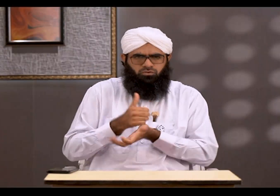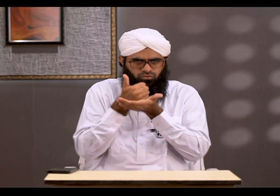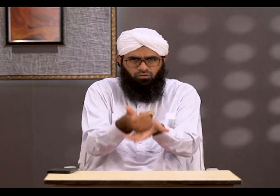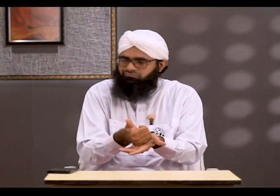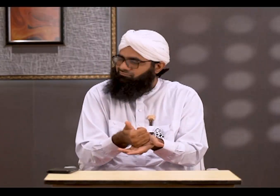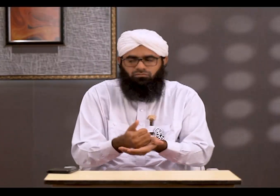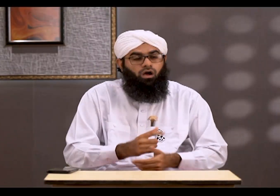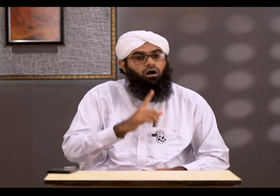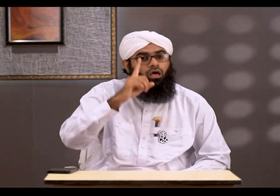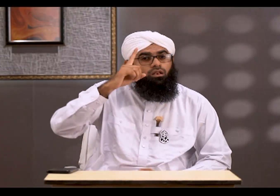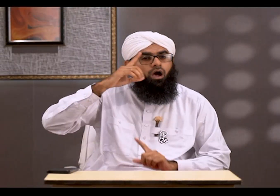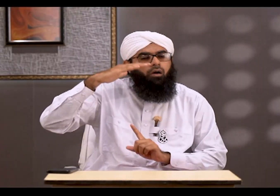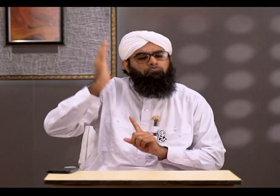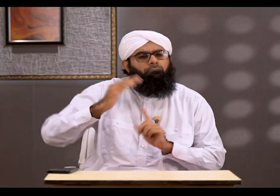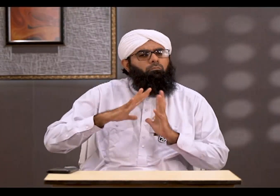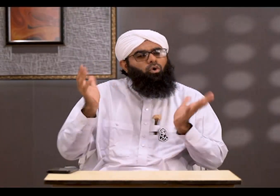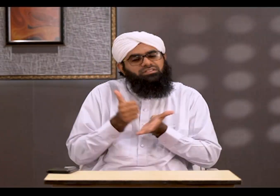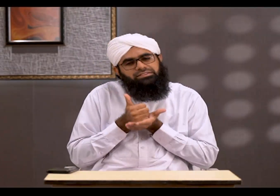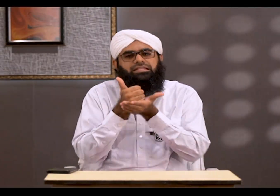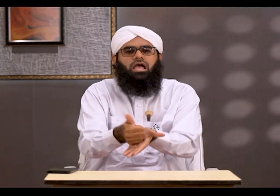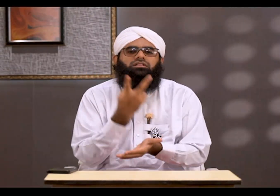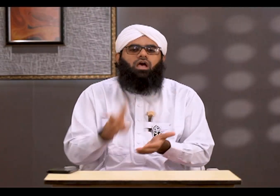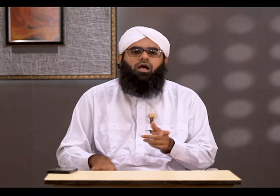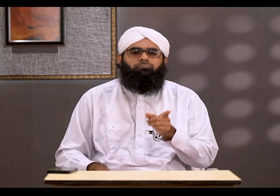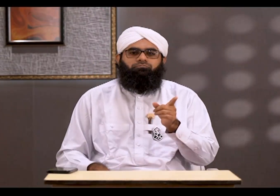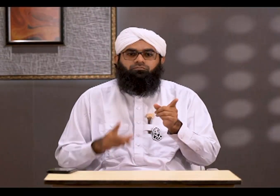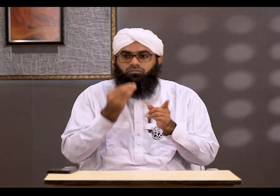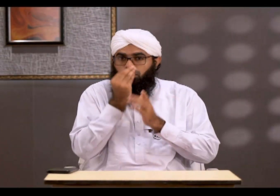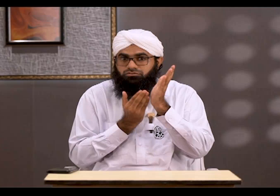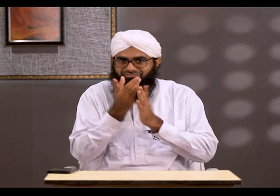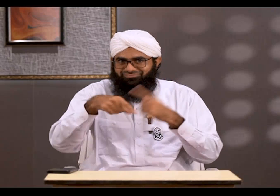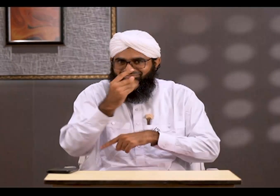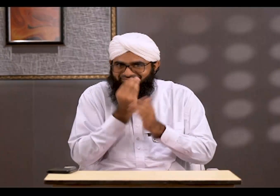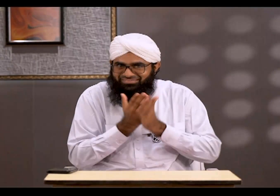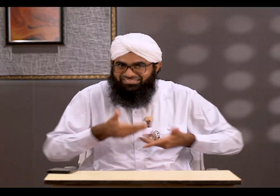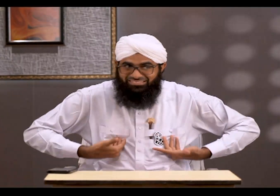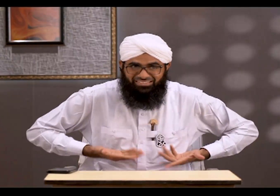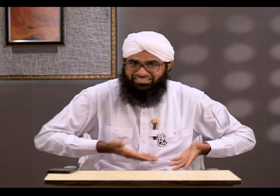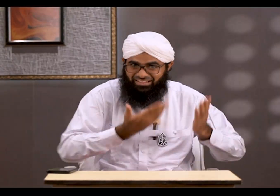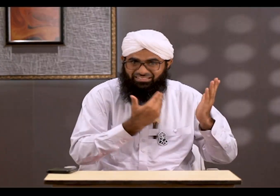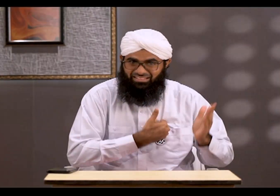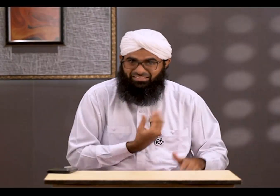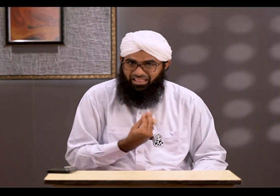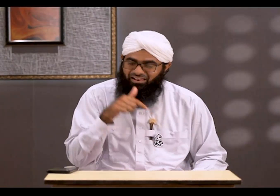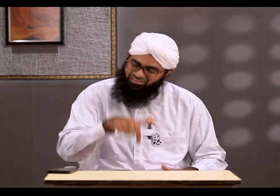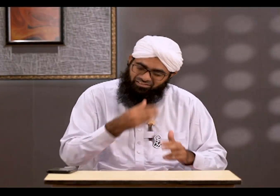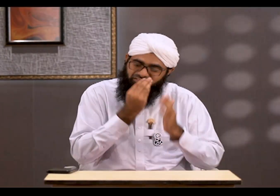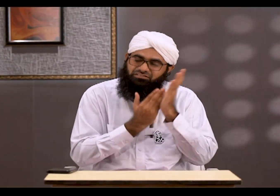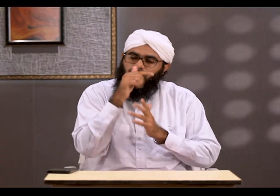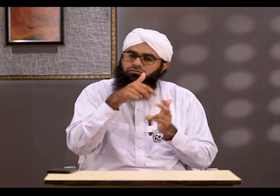رب رحیم کا عطیہ ہوگا۔ اے جنت کے طلبگار عاشقان رسول، ہم نے جنت کی نعمتوں کا تذکرہ سنا، 8 جنتوں کے